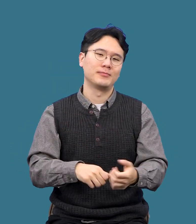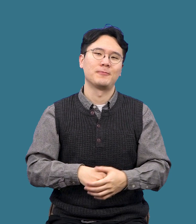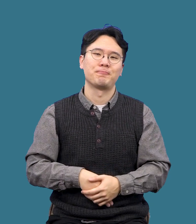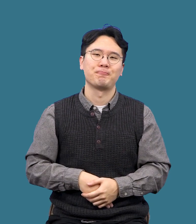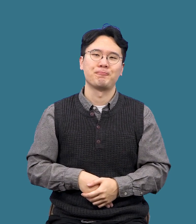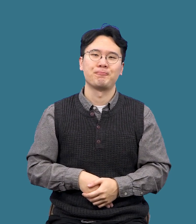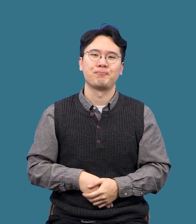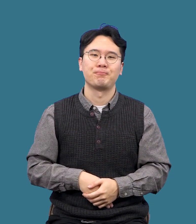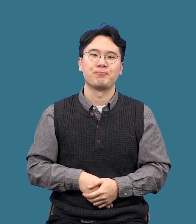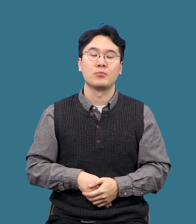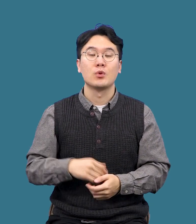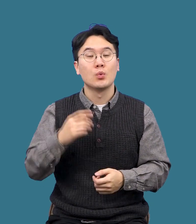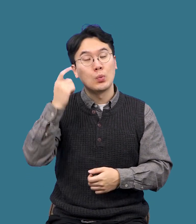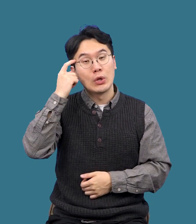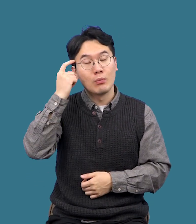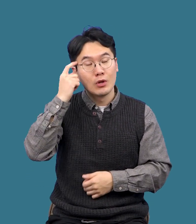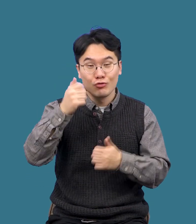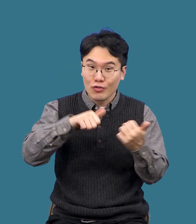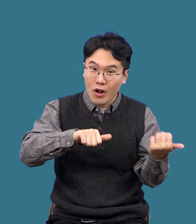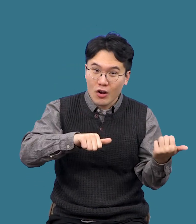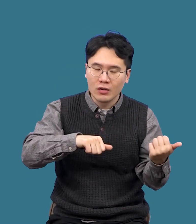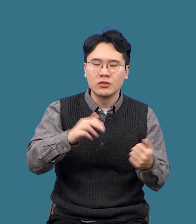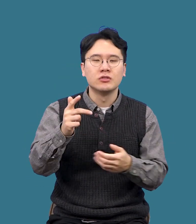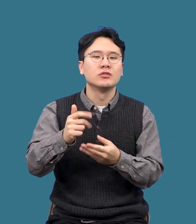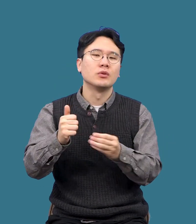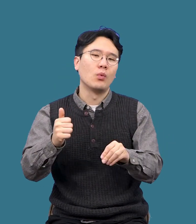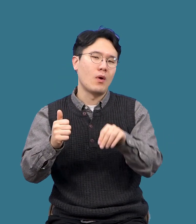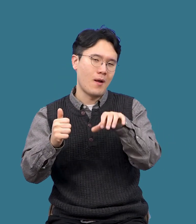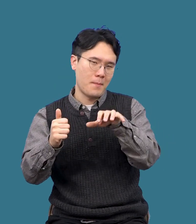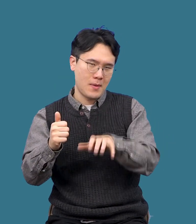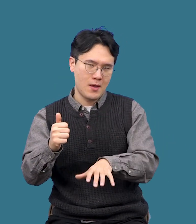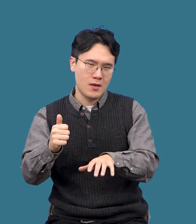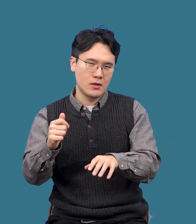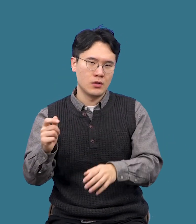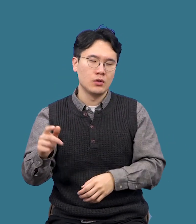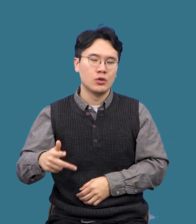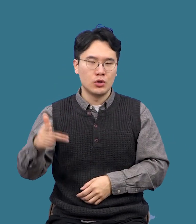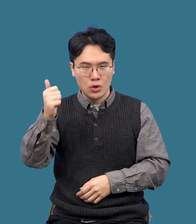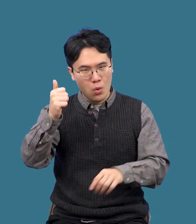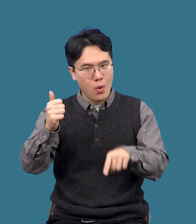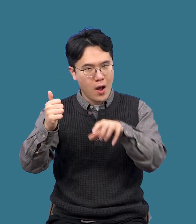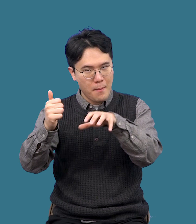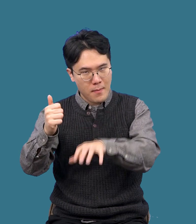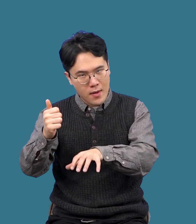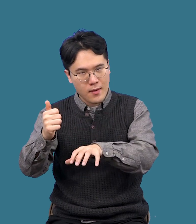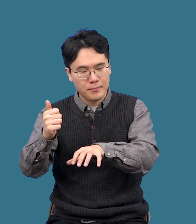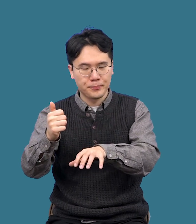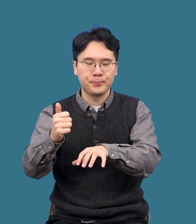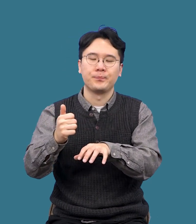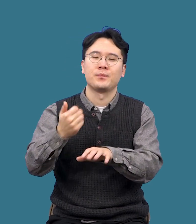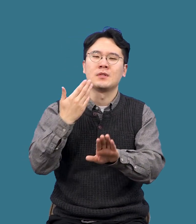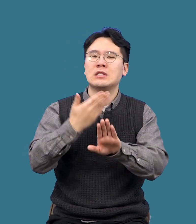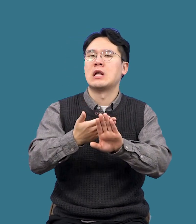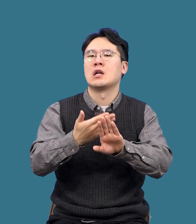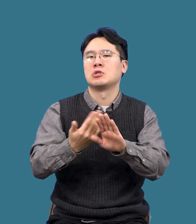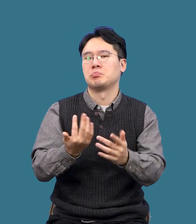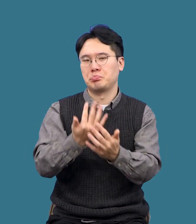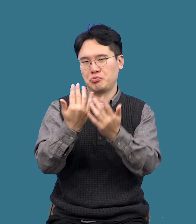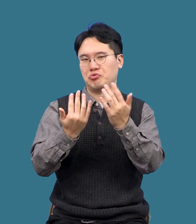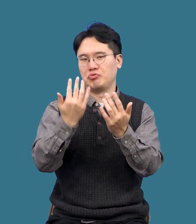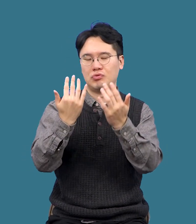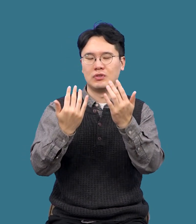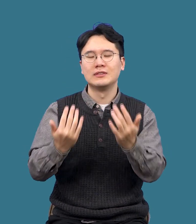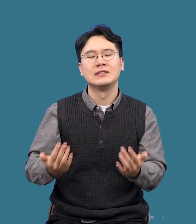죽었다고요? 이렇게 기록되어 있죠. 여호와 앞에 다른 불을 들이다가